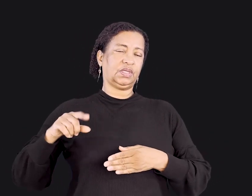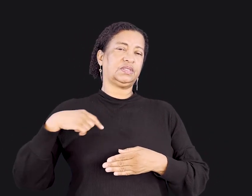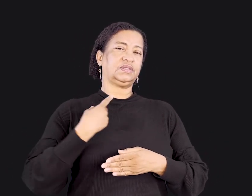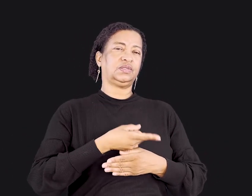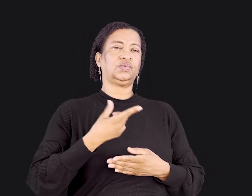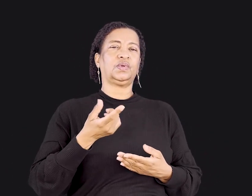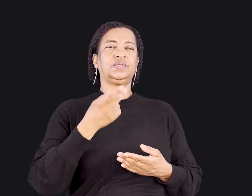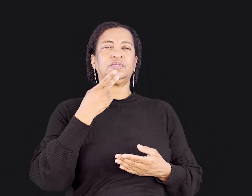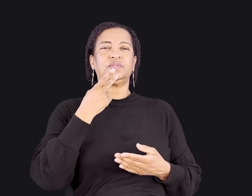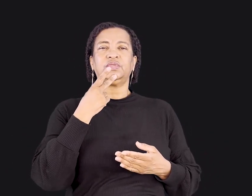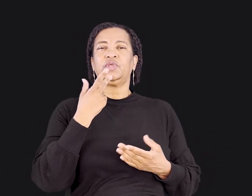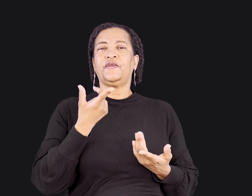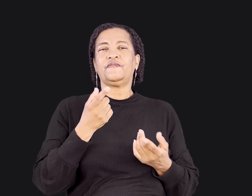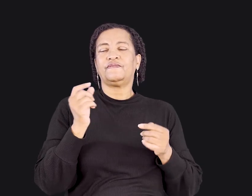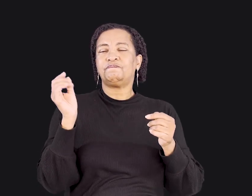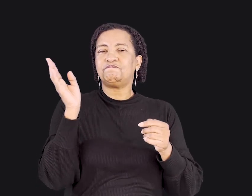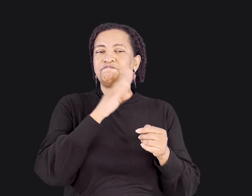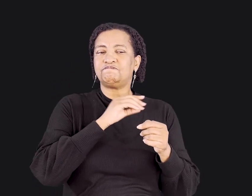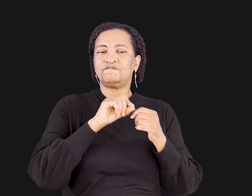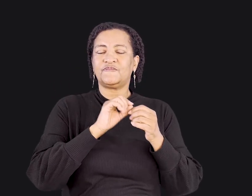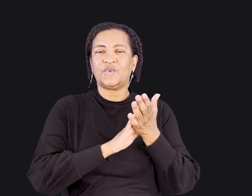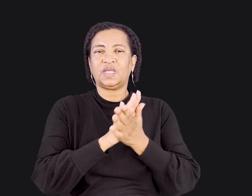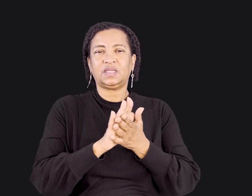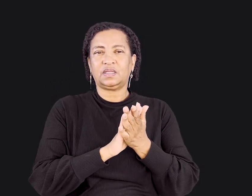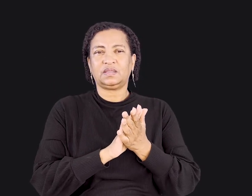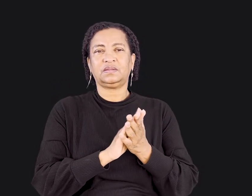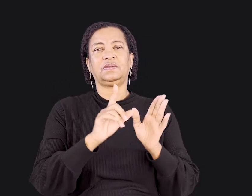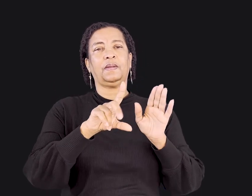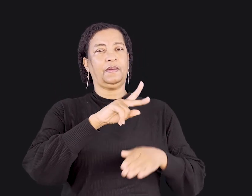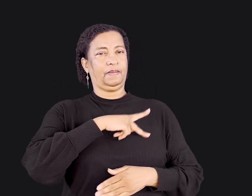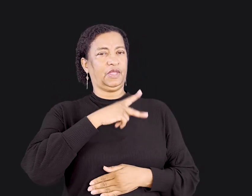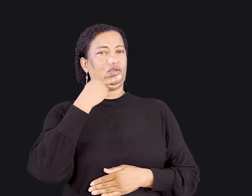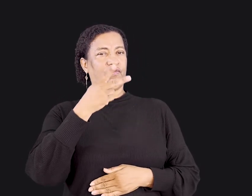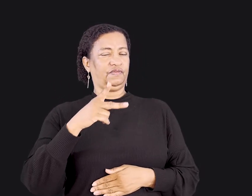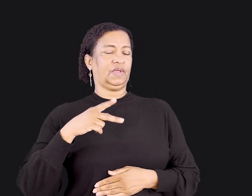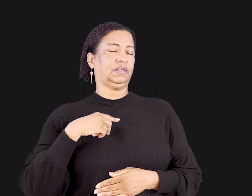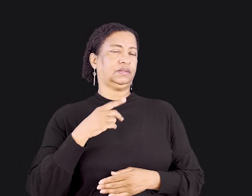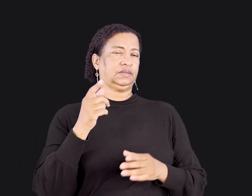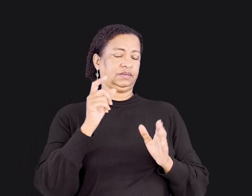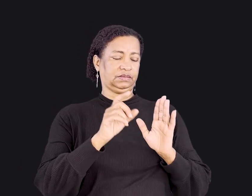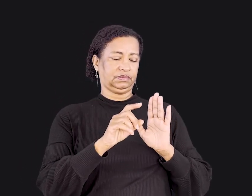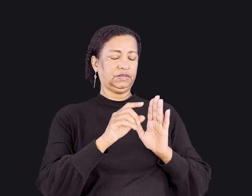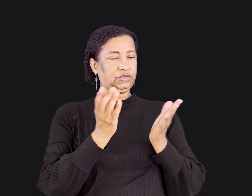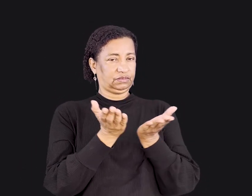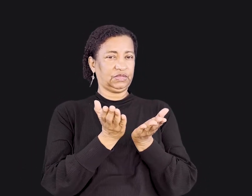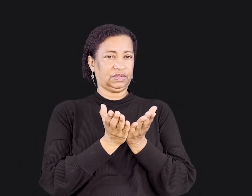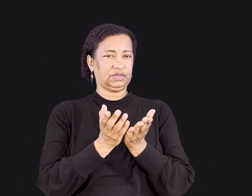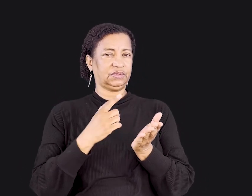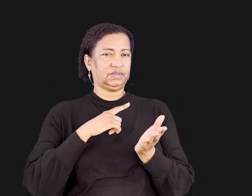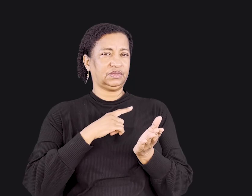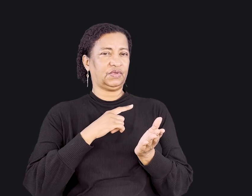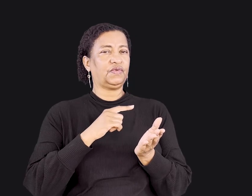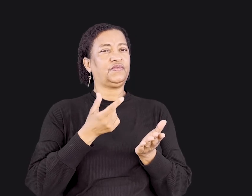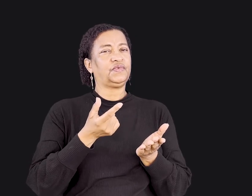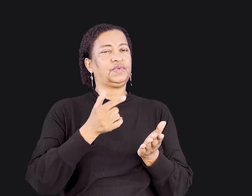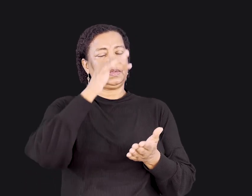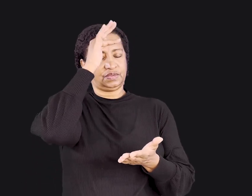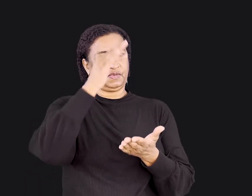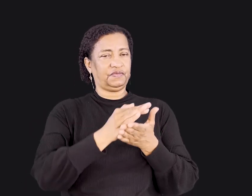Deus. De acordo com Pedro, a Palavra de Deus fertiliza a semente da nossa fé e Cristo nasce em nós. Paulo sugere a